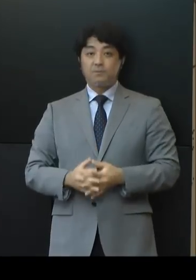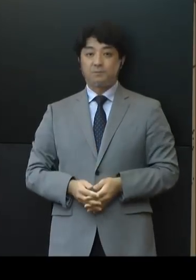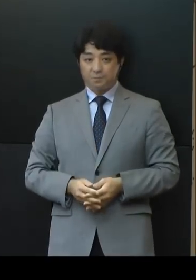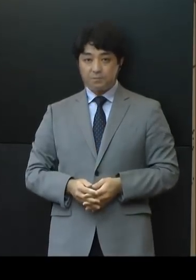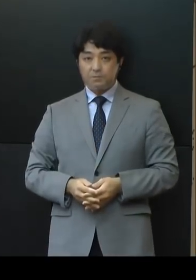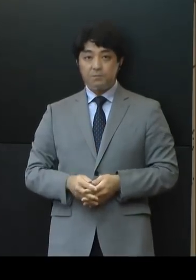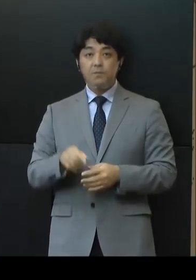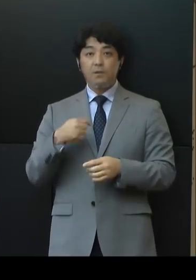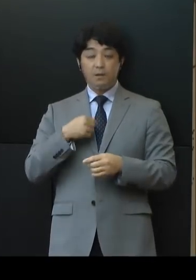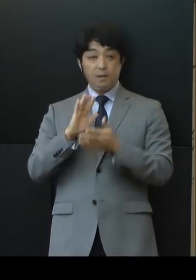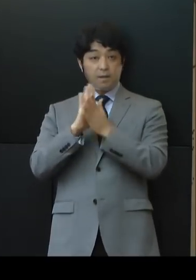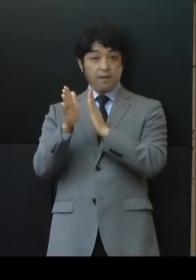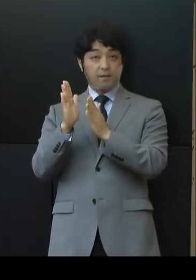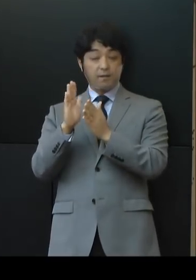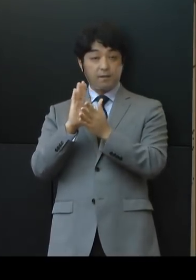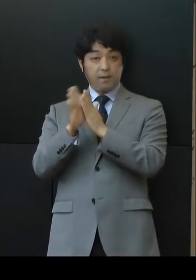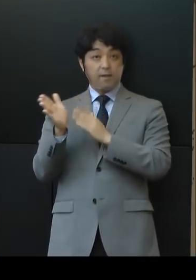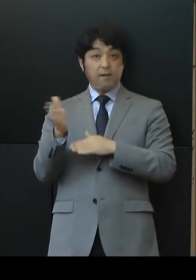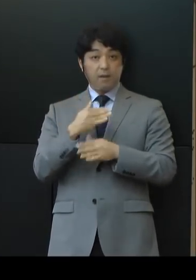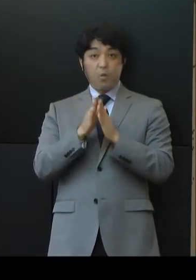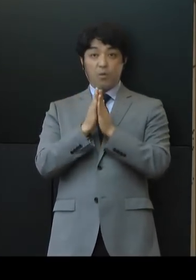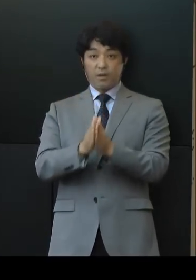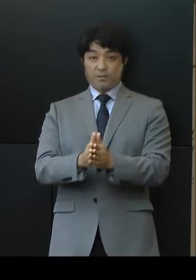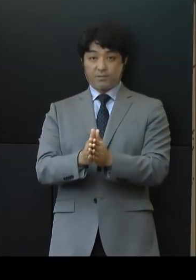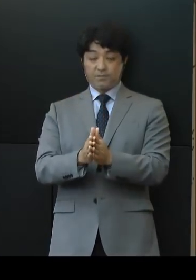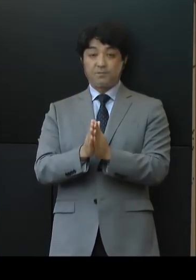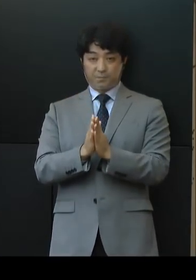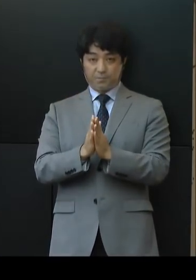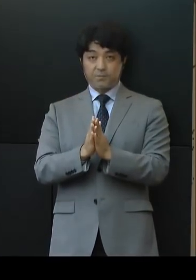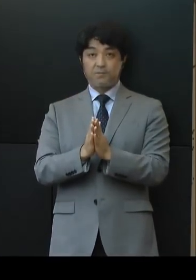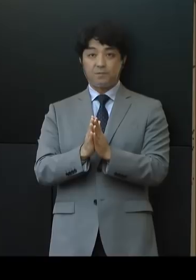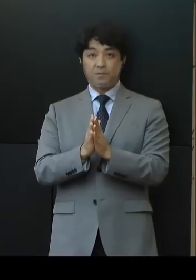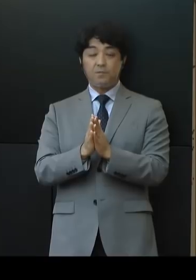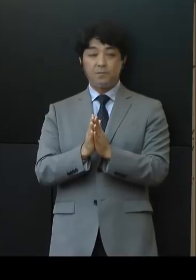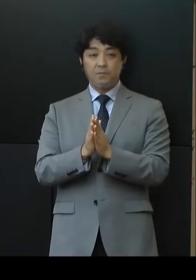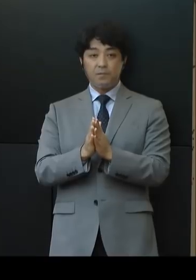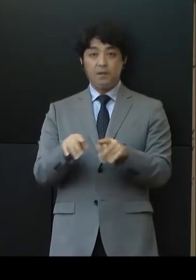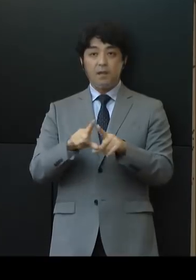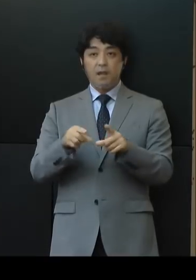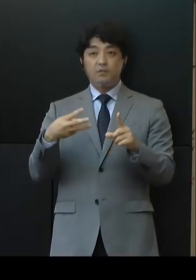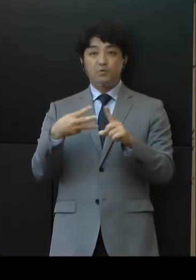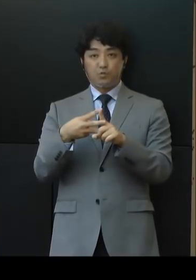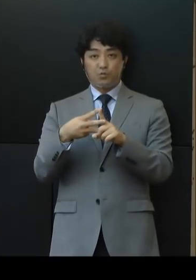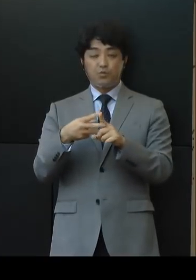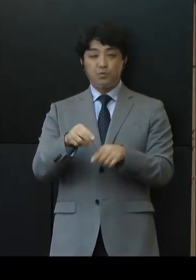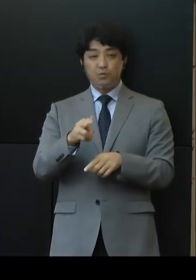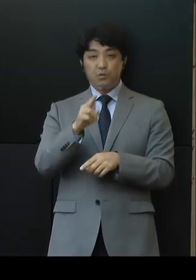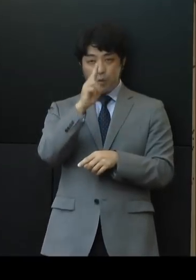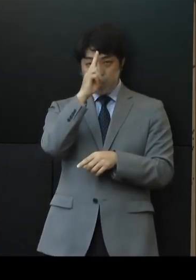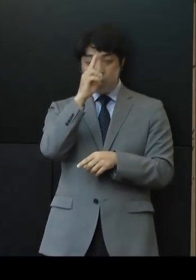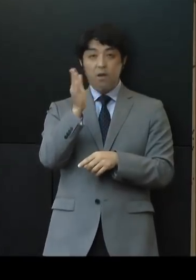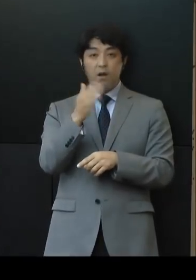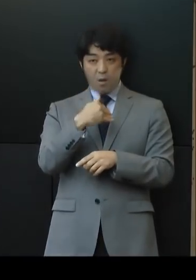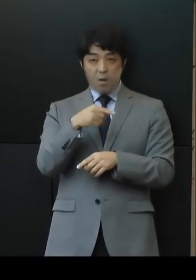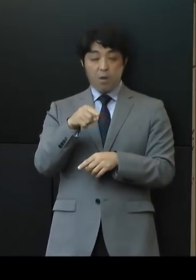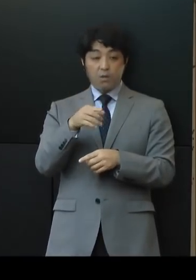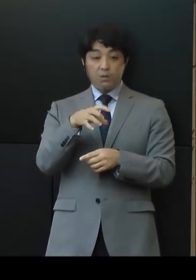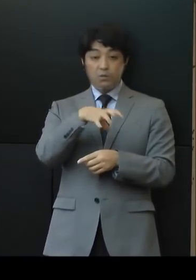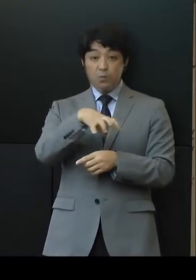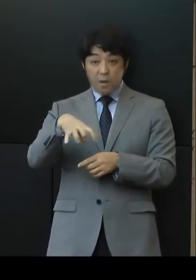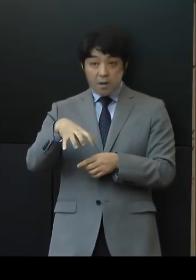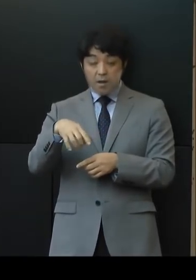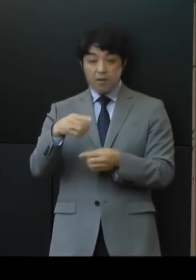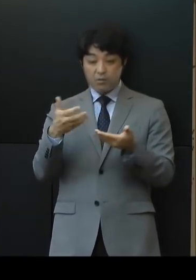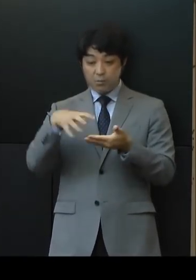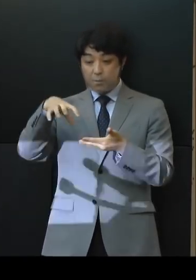これは県からのお願いですが、平日、毎日正午からの30秒間それぞれの職場やご家庭